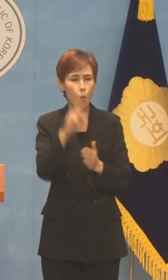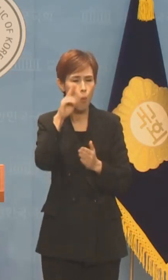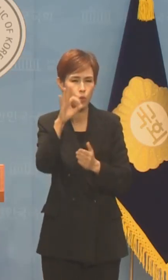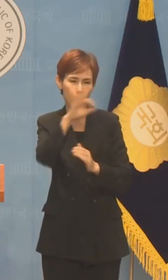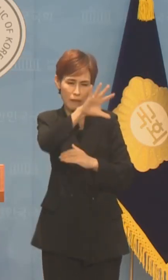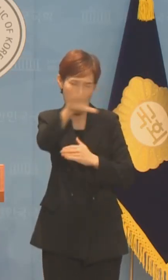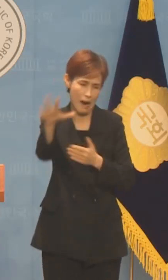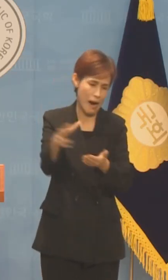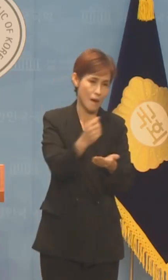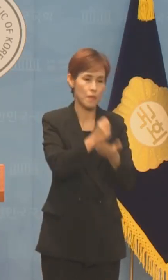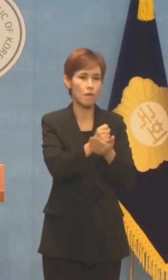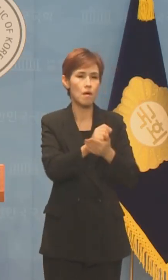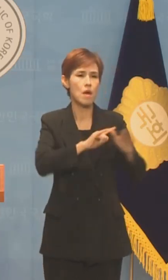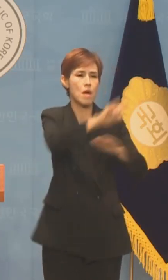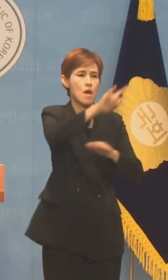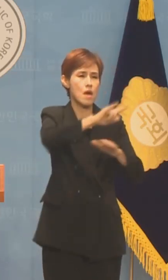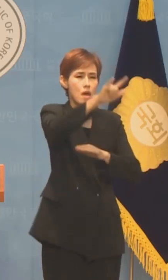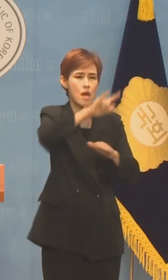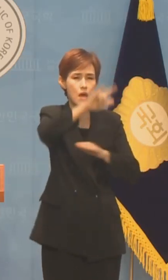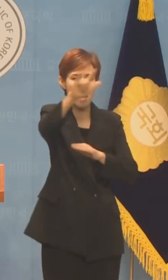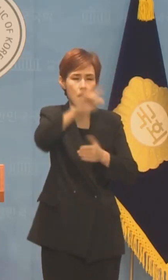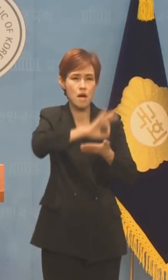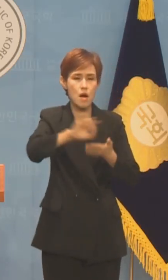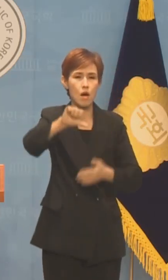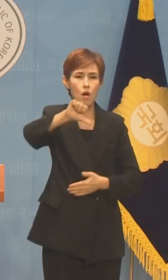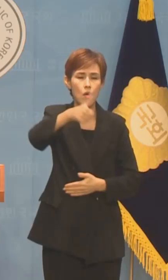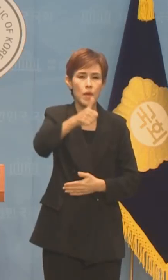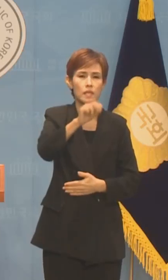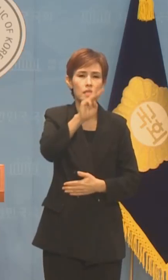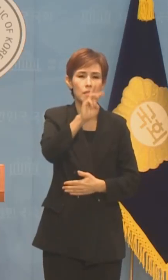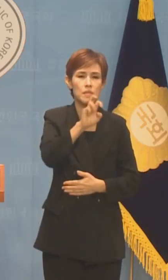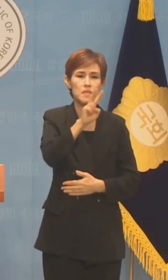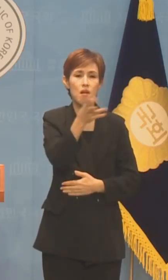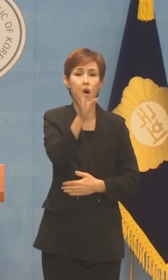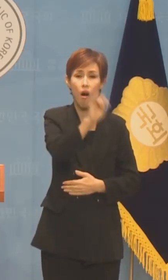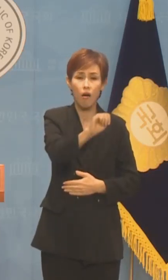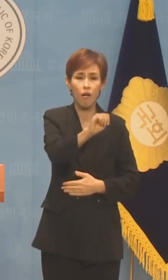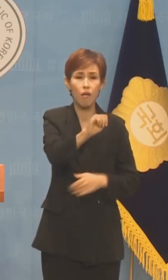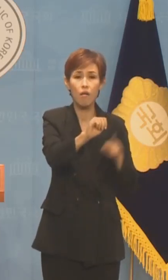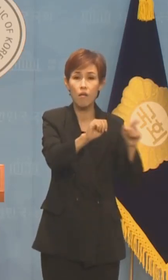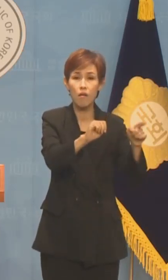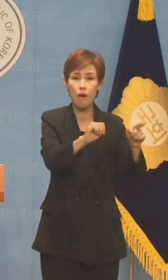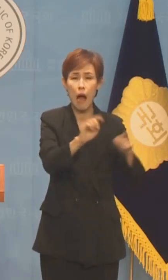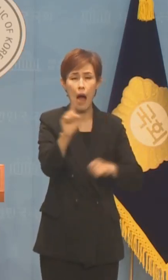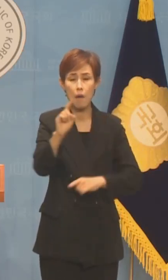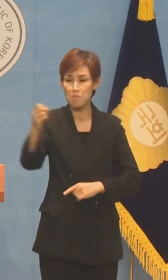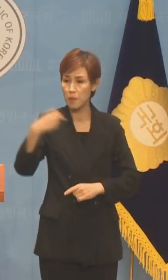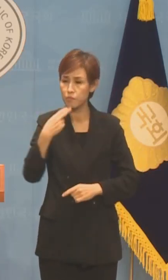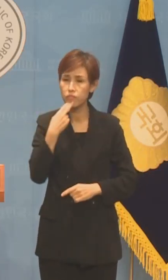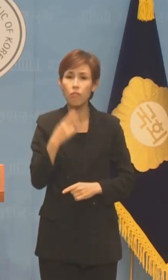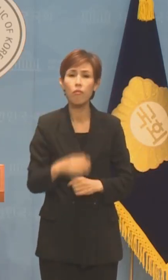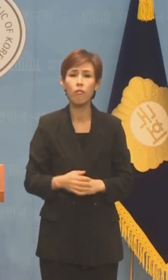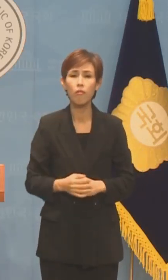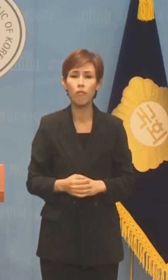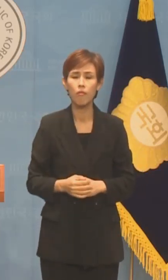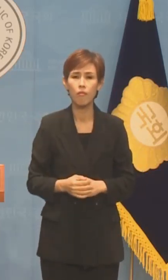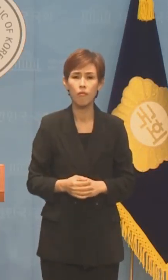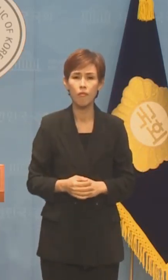예비비까지 끌어다 해외 순방에 쏟아부은 532억 원에 대해서는 한마디도 하지